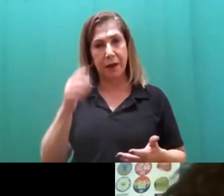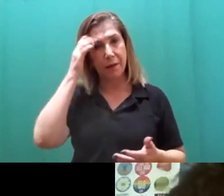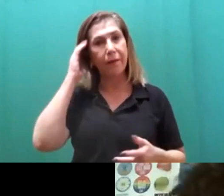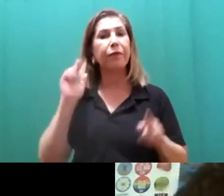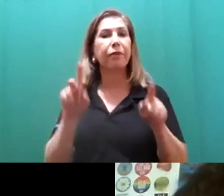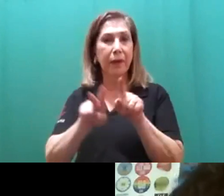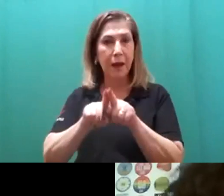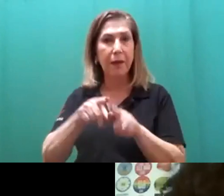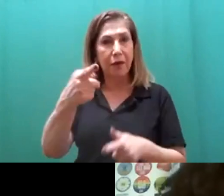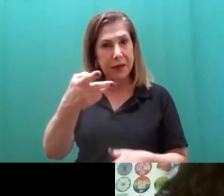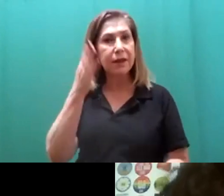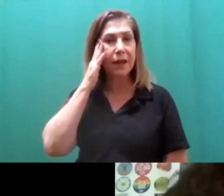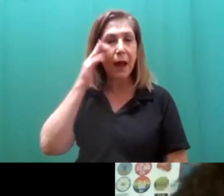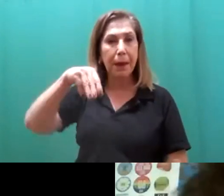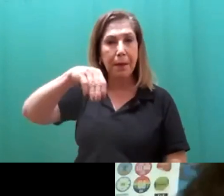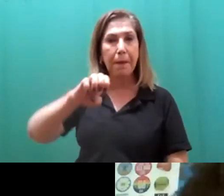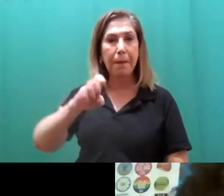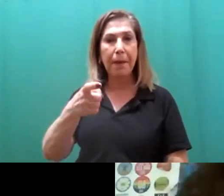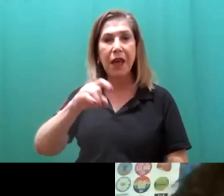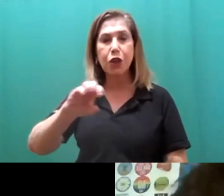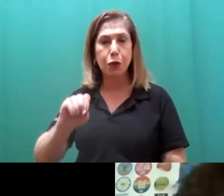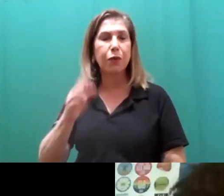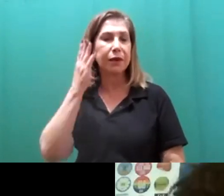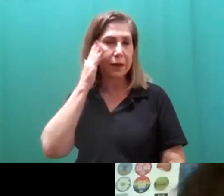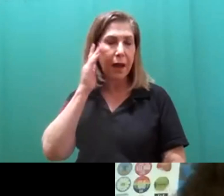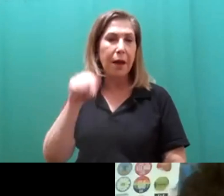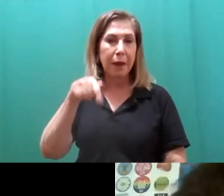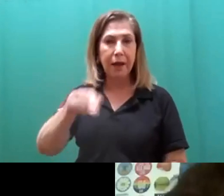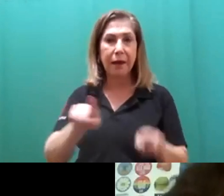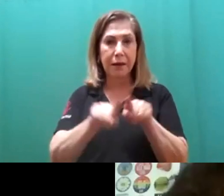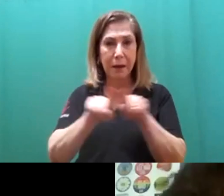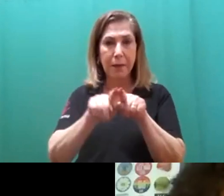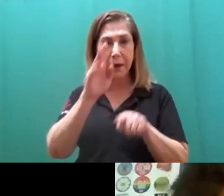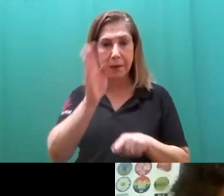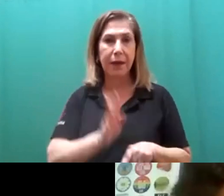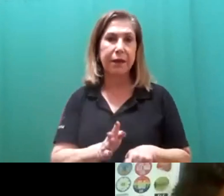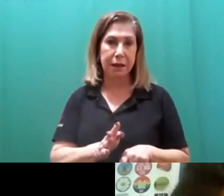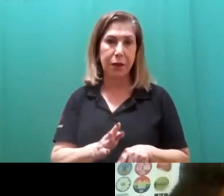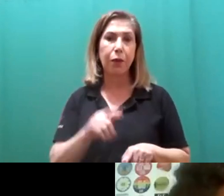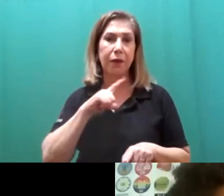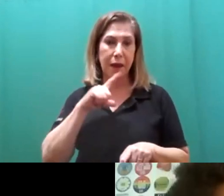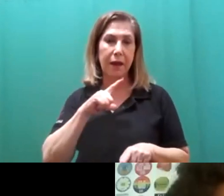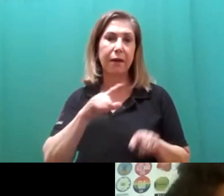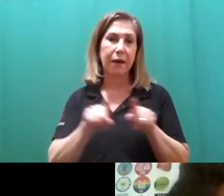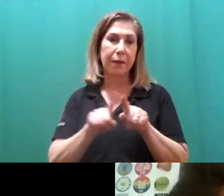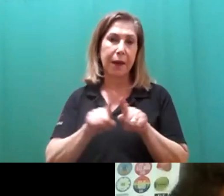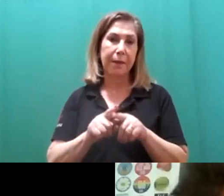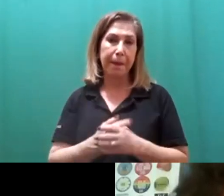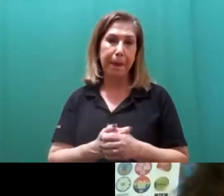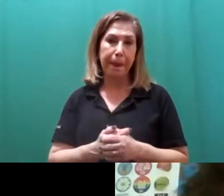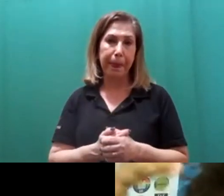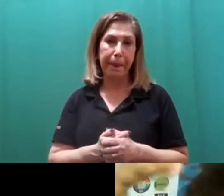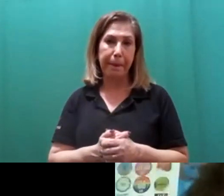você é mexicano, você sabe disso, né? Mas aqui no Brasil, a gente tem esse processo de que